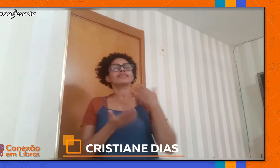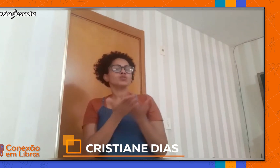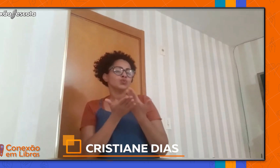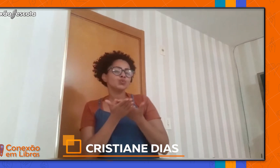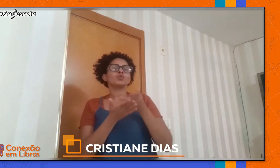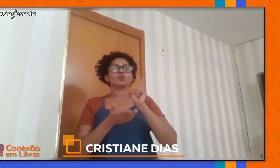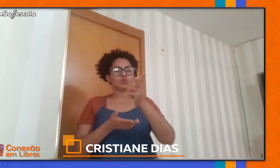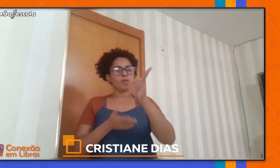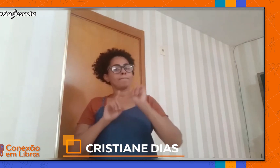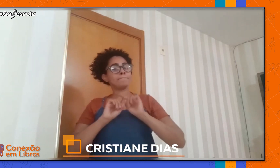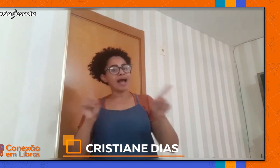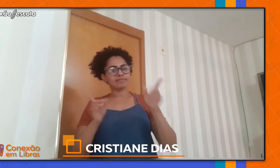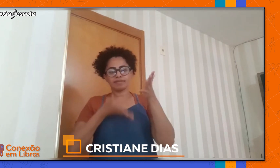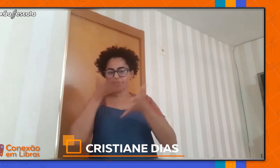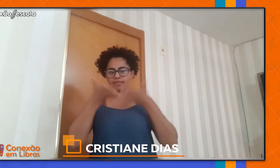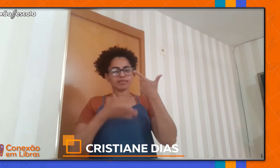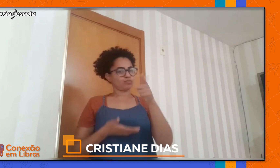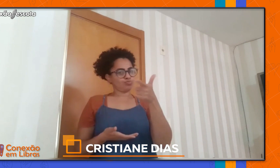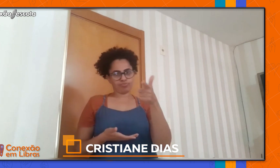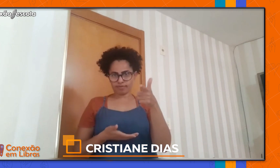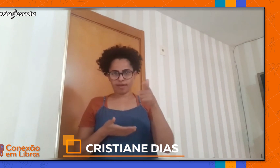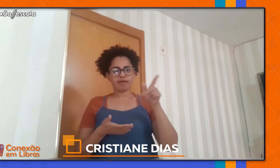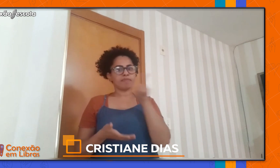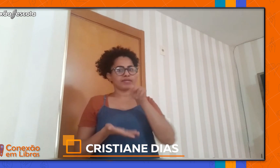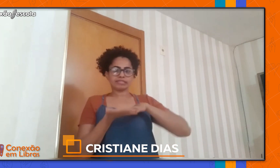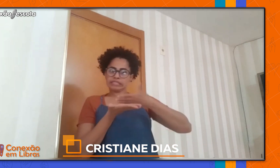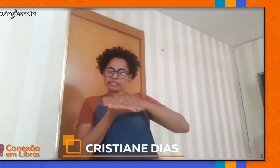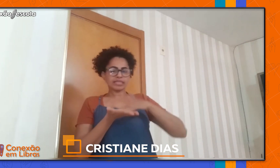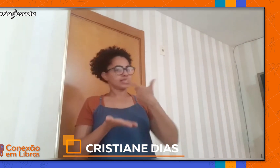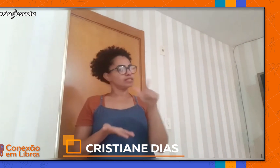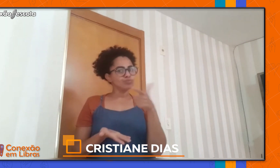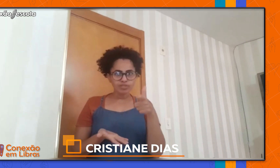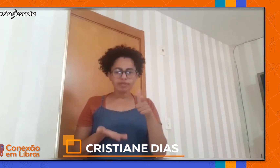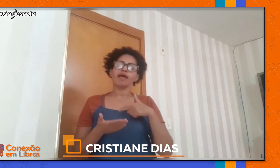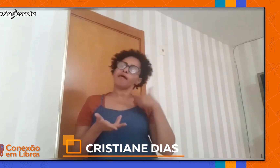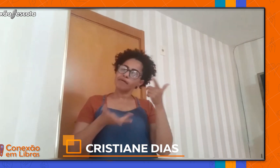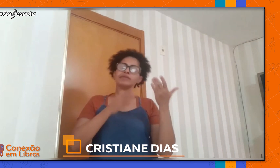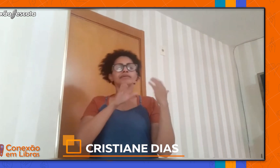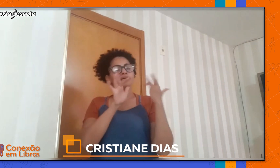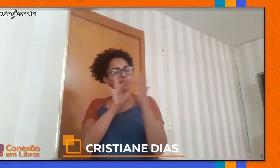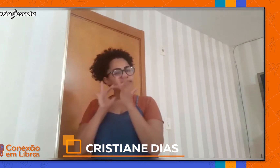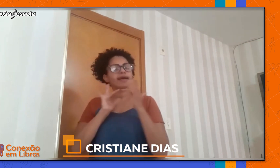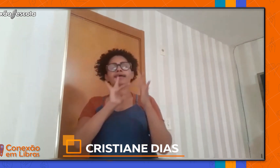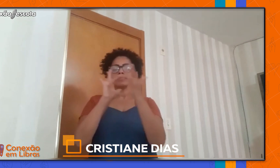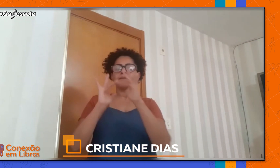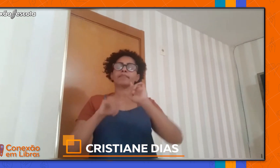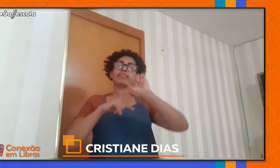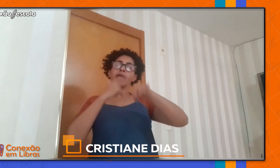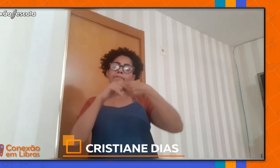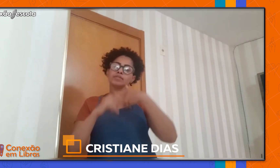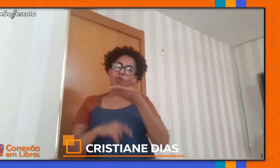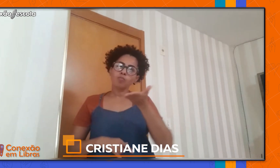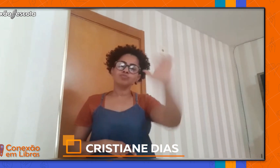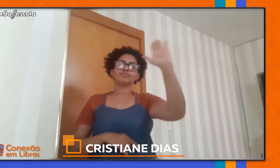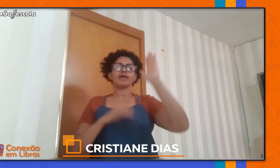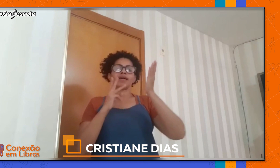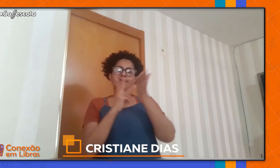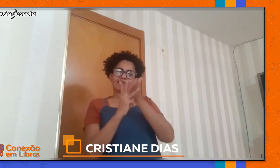assim sendo obrigados a usar a terapia ainda de fonoaudiologia. Não tinha intérprete naquela época. E a gente sempre